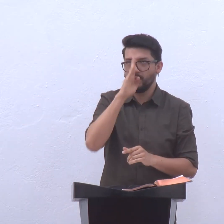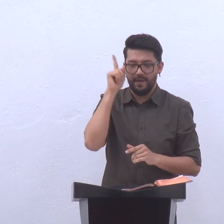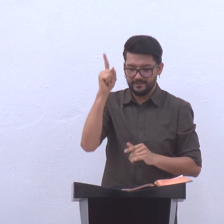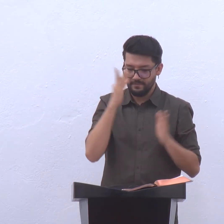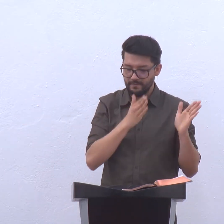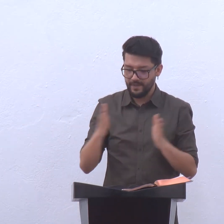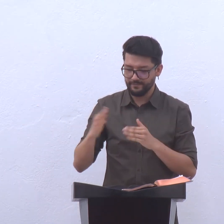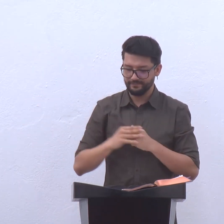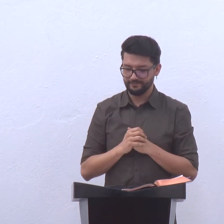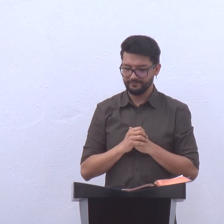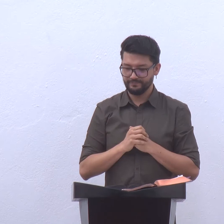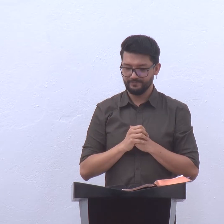Isaías.